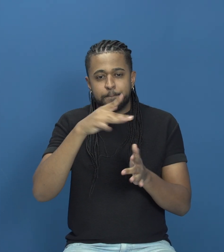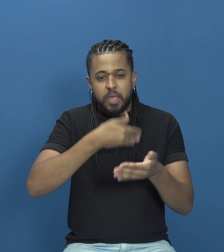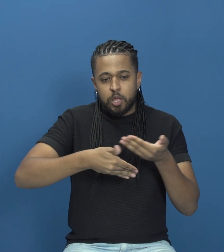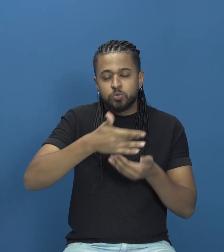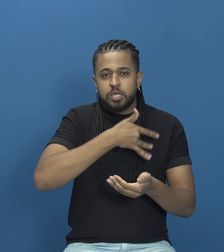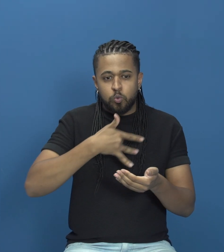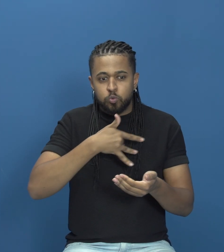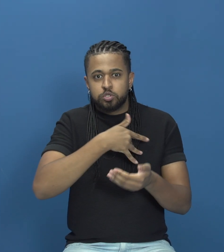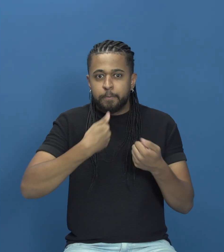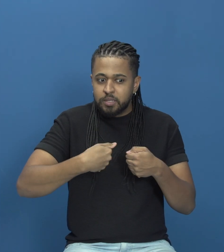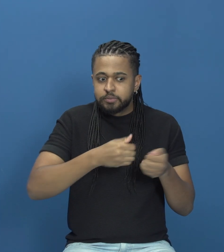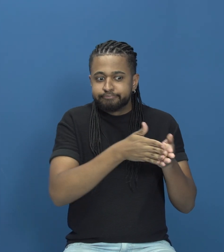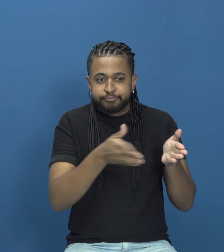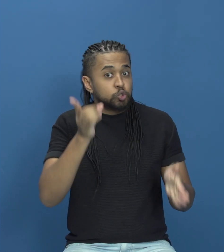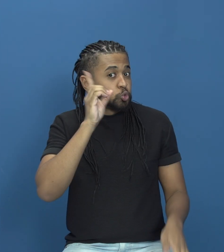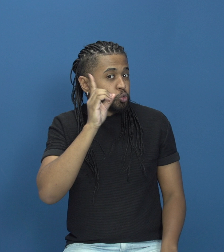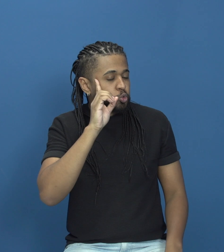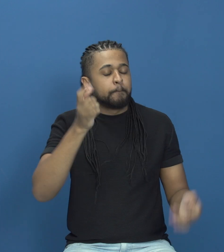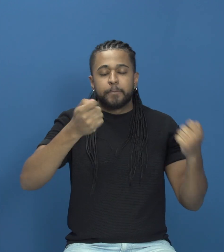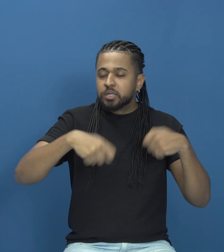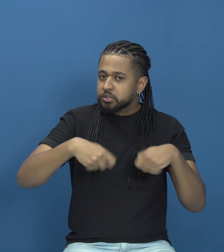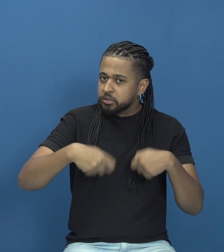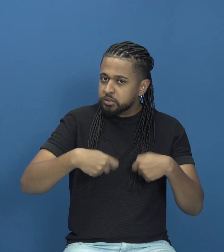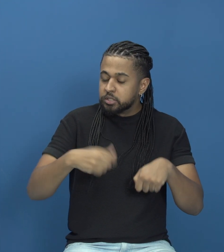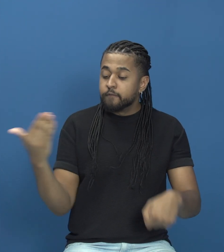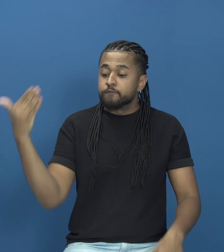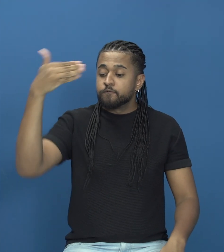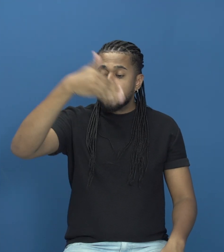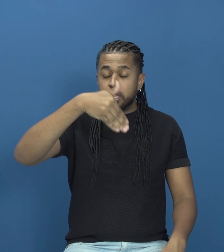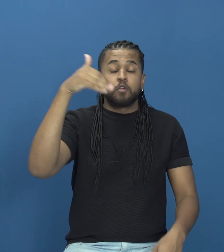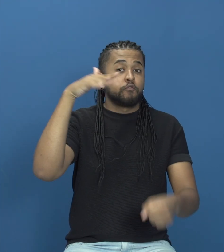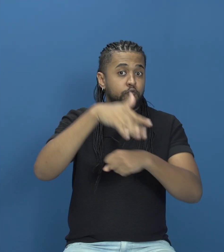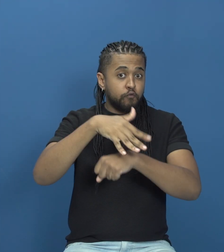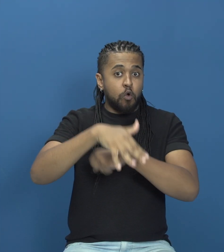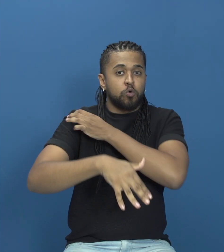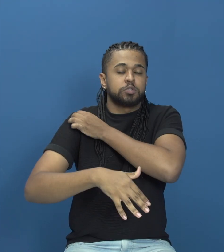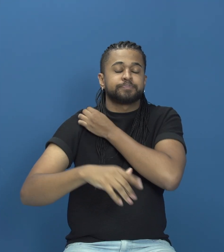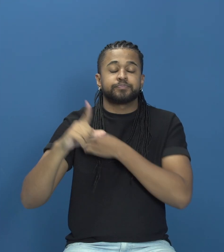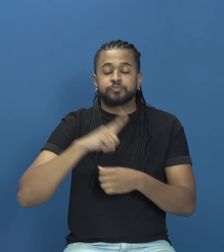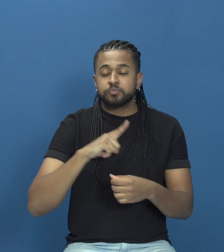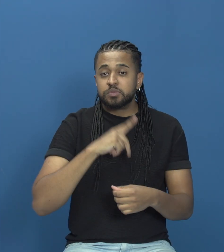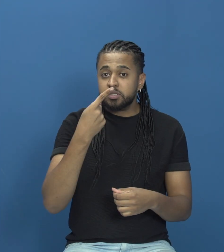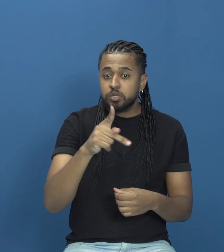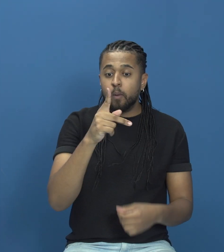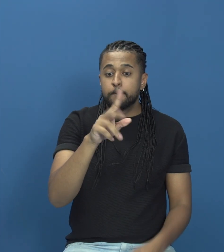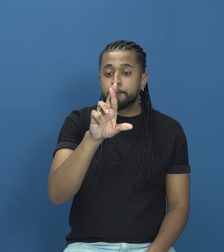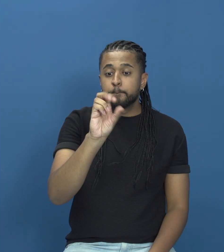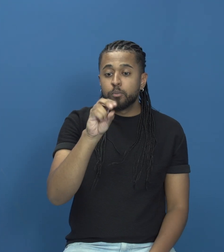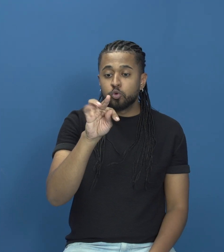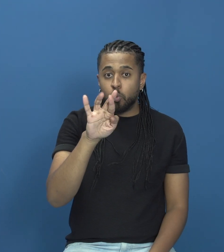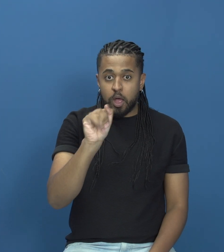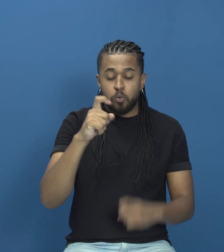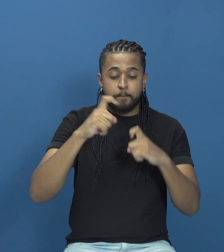exija acompanhamento de rotina, é necessário que venha para o município munido de seu prontuário